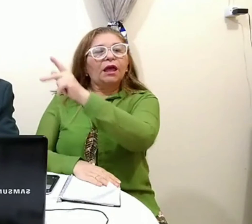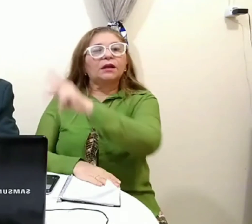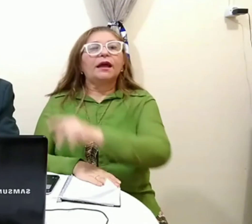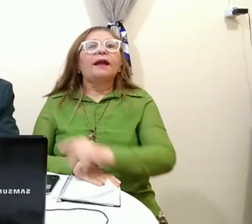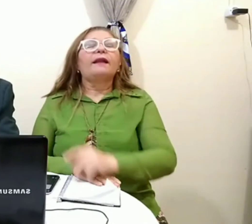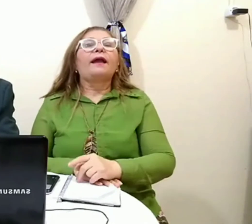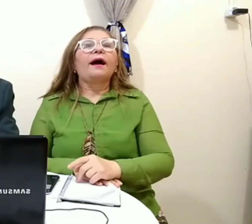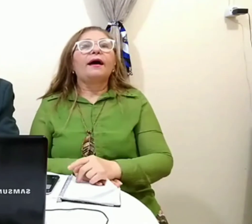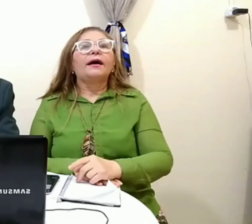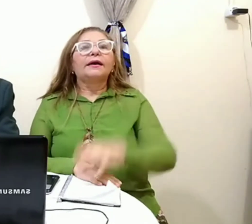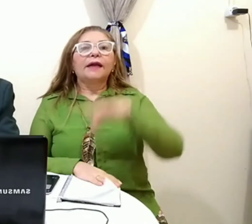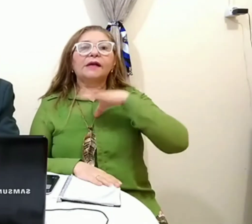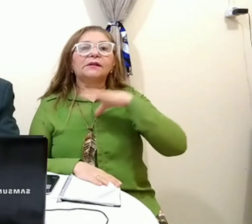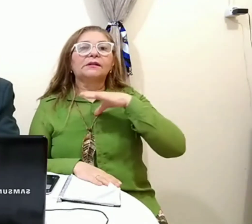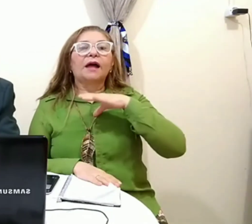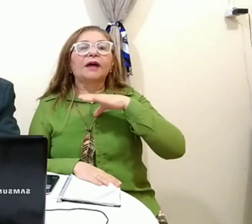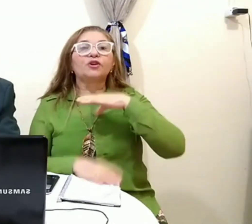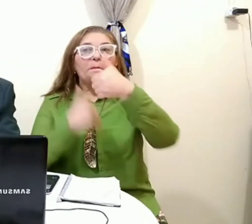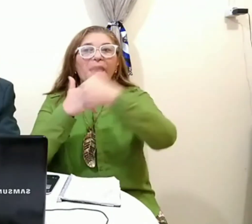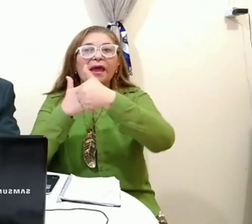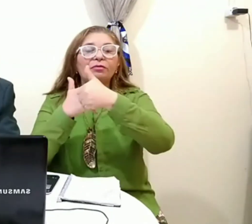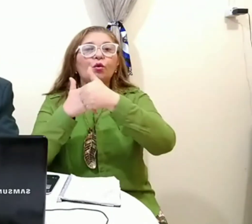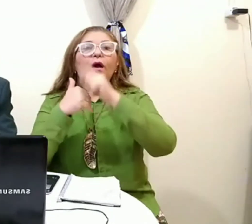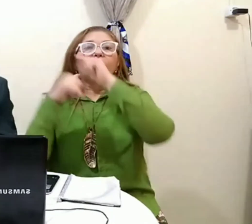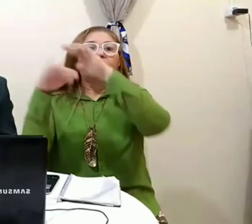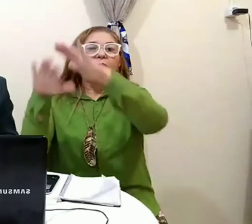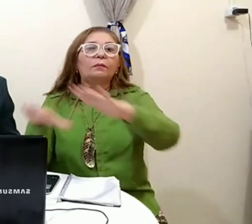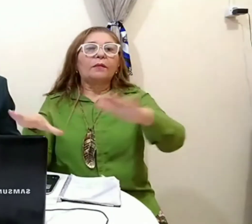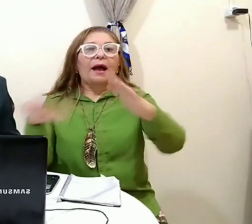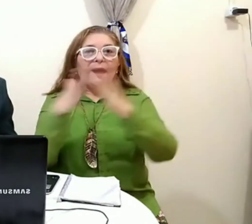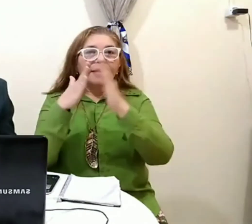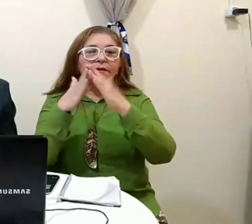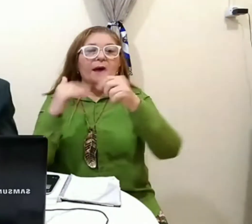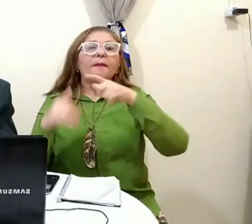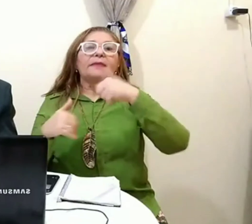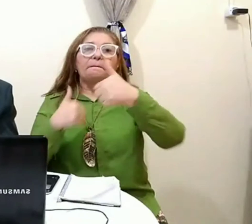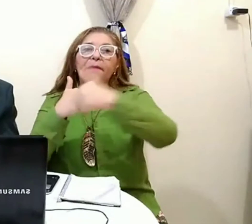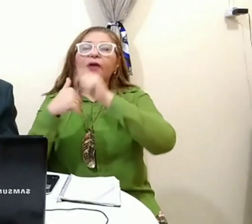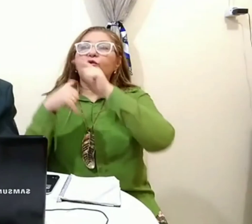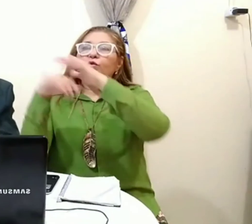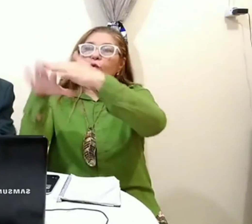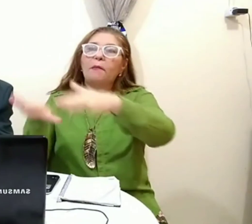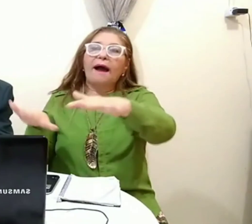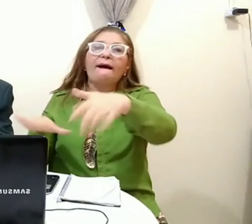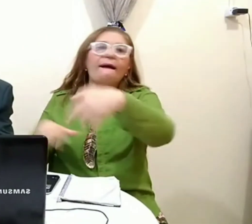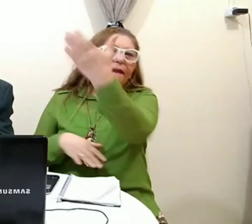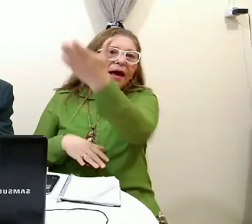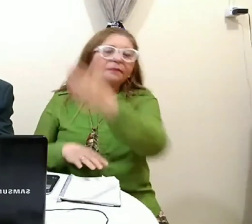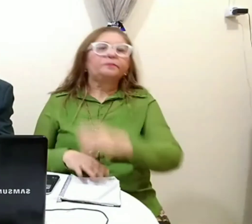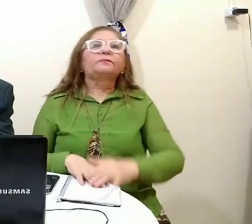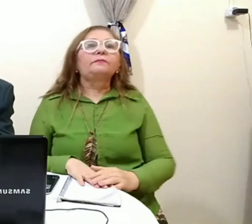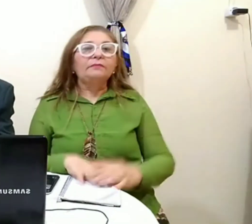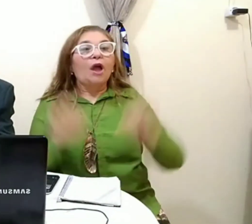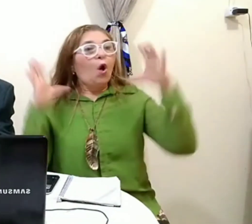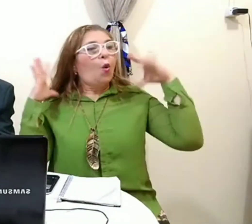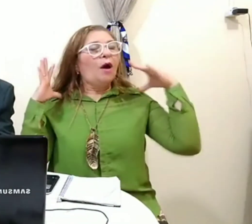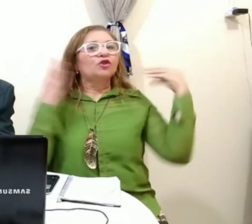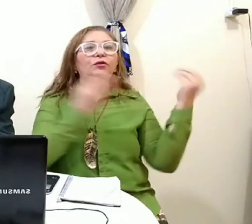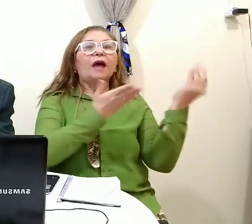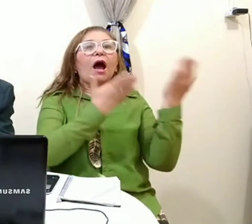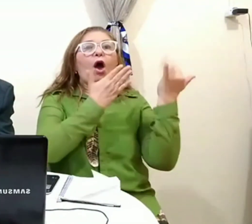curtidor está situada à beira-mar. Então o anjo vem e traz uma mensagem. Deus está colocando